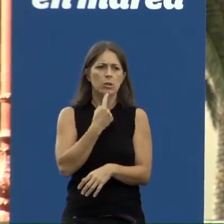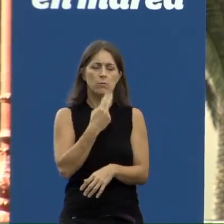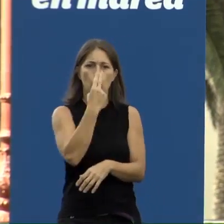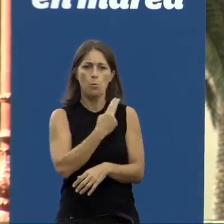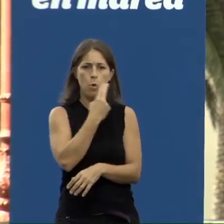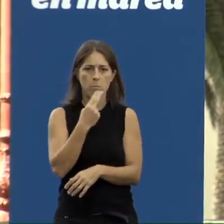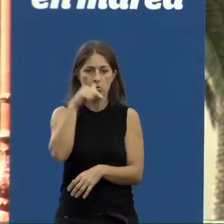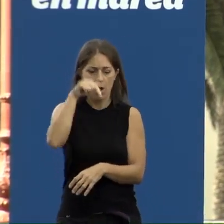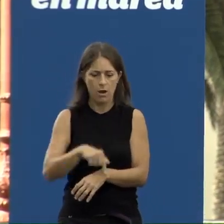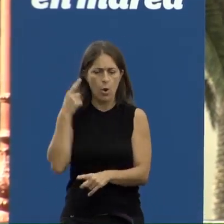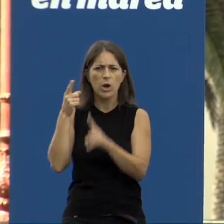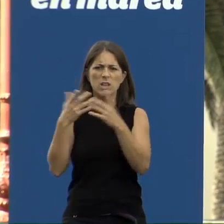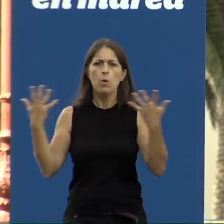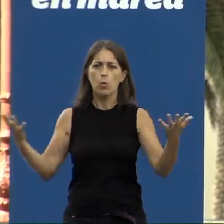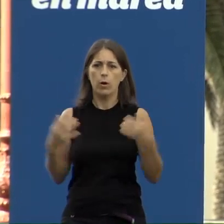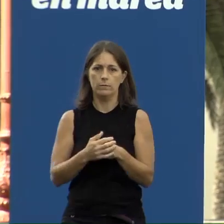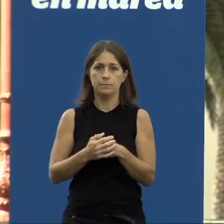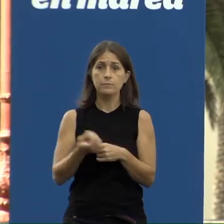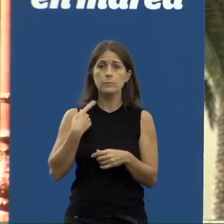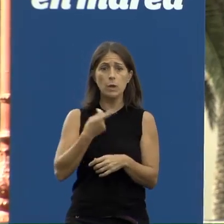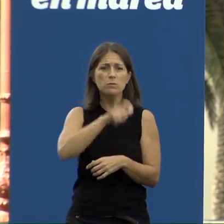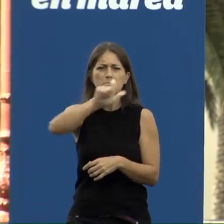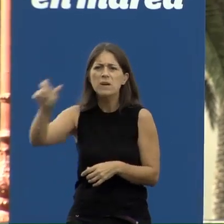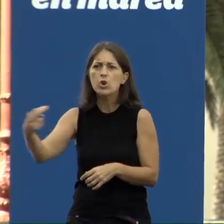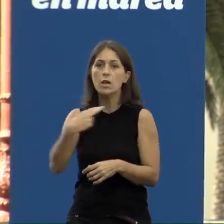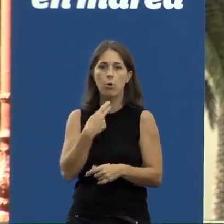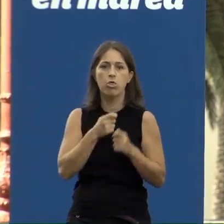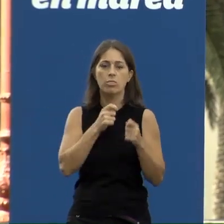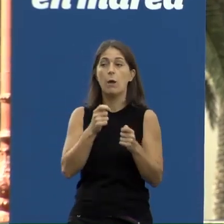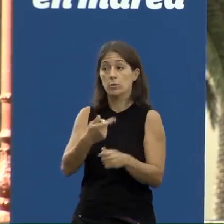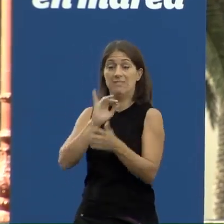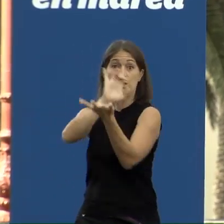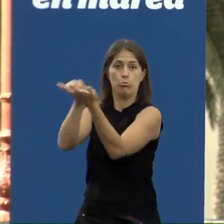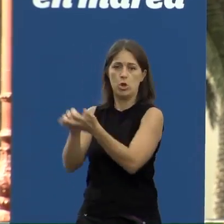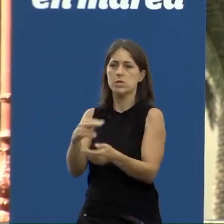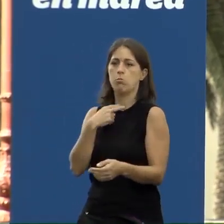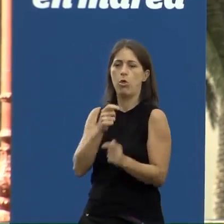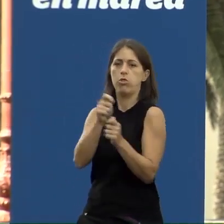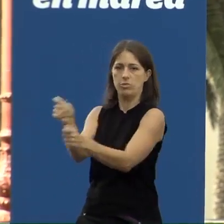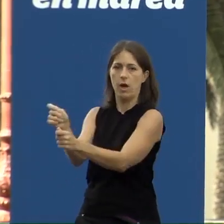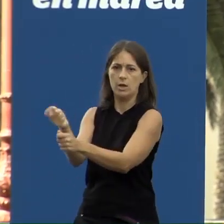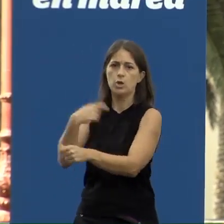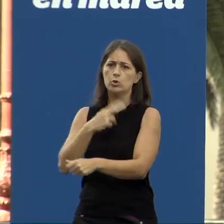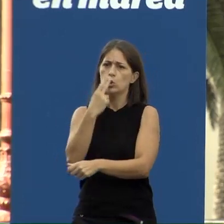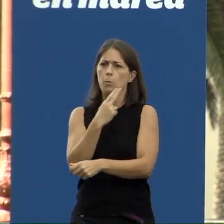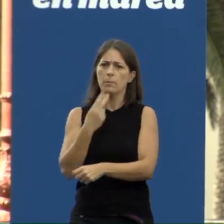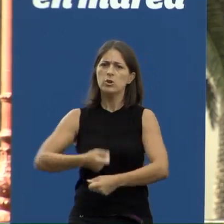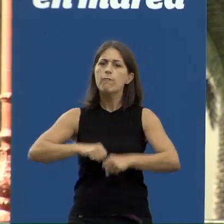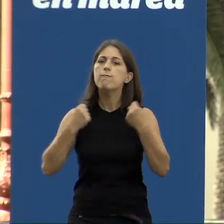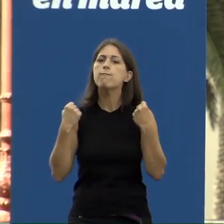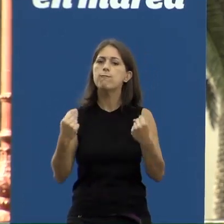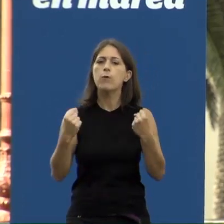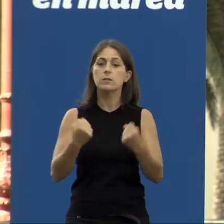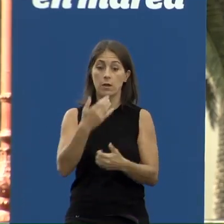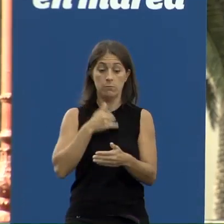estamos aquí para únicamente levar a voz da cidadanía ás institucións de Galicia. Tede o noso firme compromiso de que a partir do